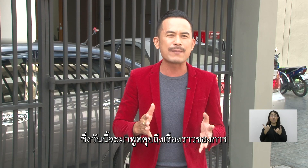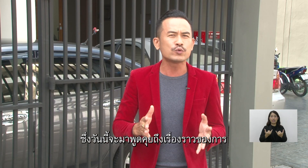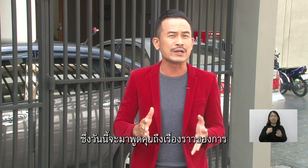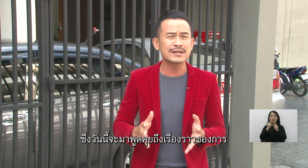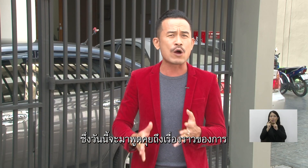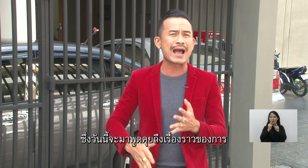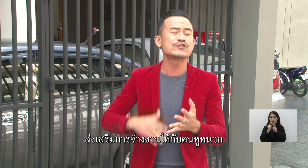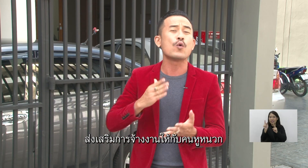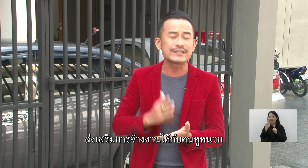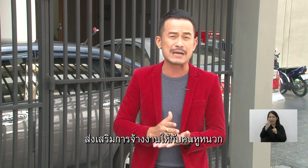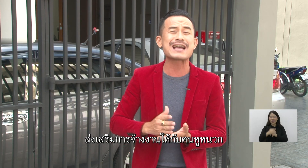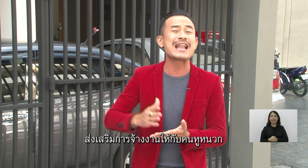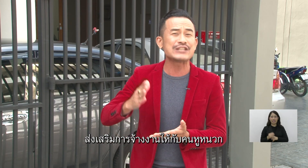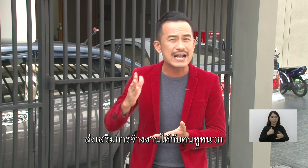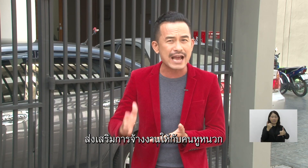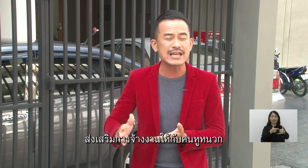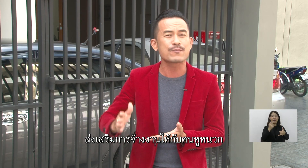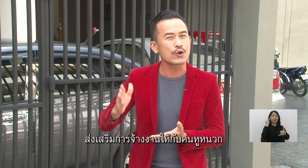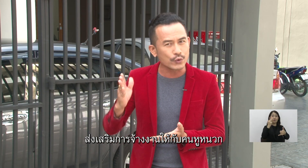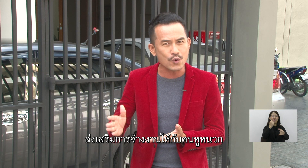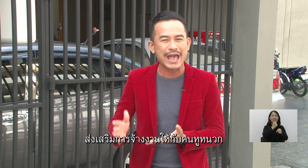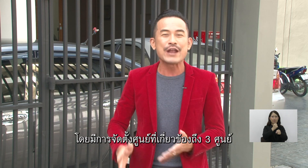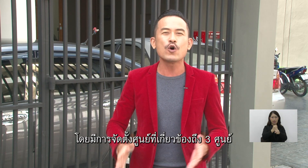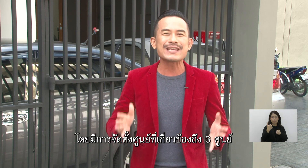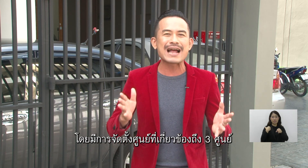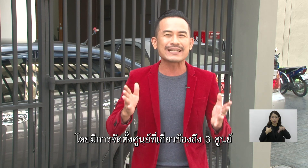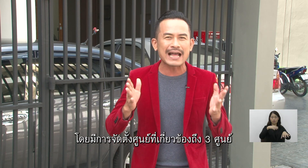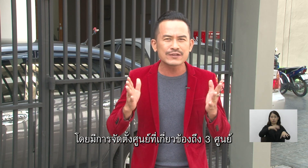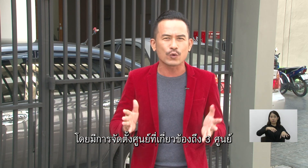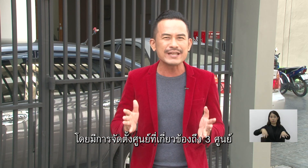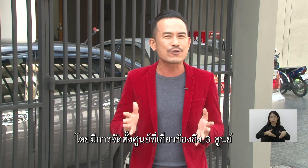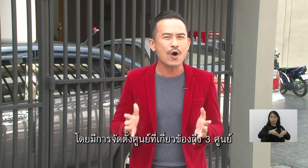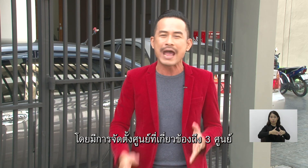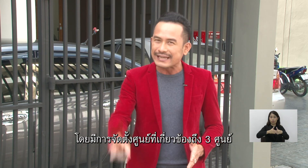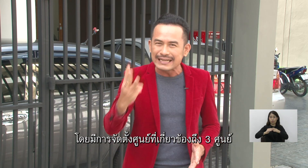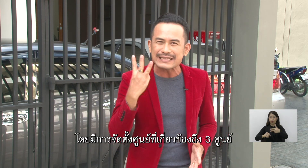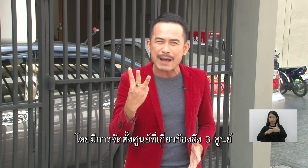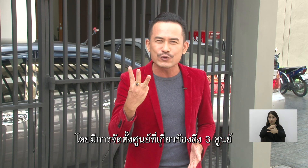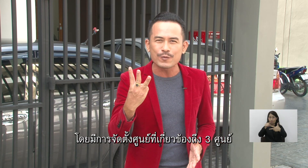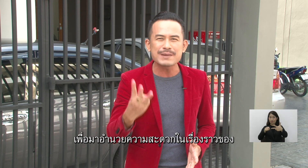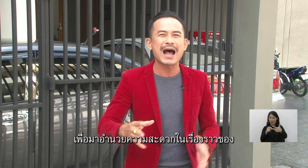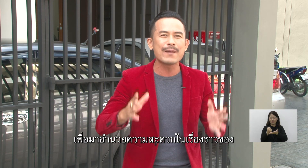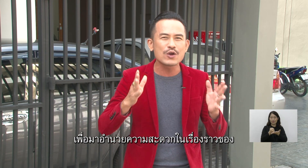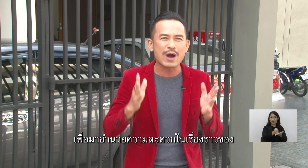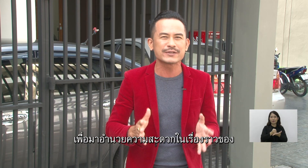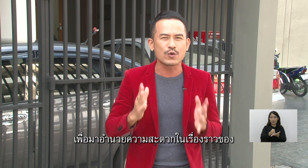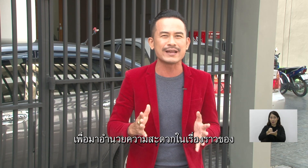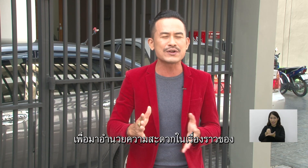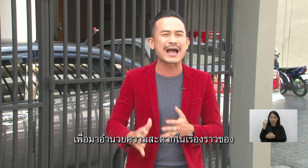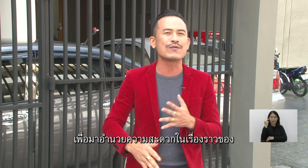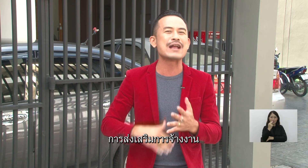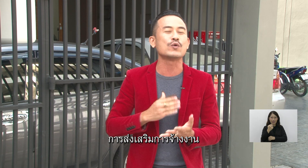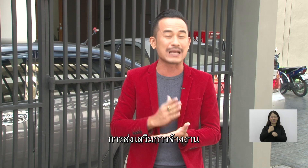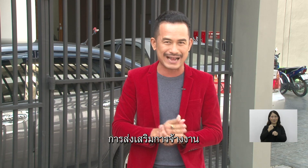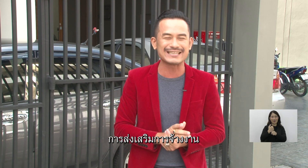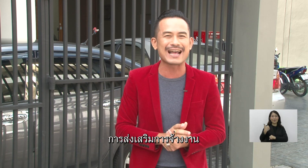นี้จะมาพูดคุยถึงเรื่องราวของการส่งเสริมการจ้างงานให้กับคนหูหนวกโดยมีการจัดตั้งศูนย์ที่เกี่ยวข้องถึง3ศูนย์เพื่อมาอำนวยความสะดวกในเรื่อง